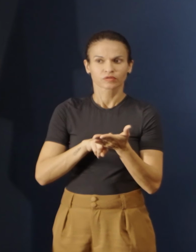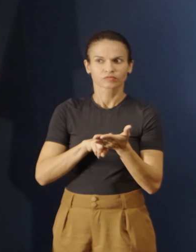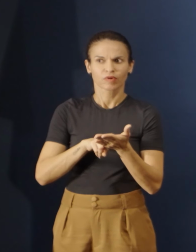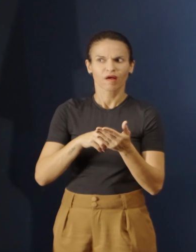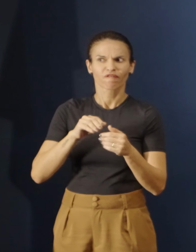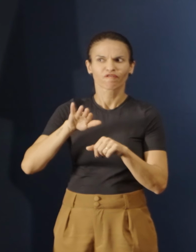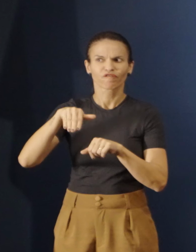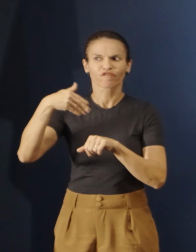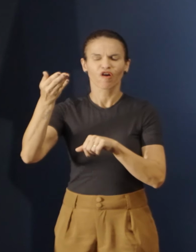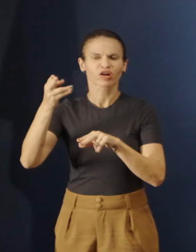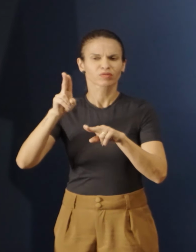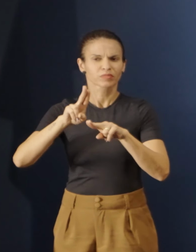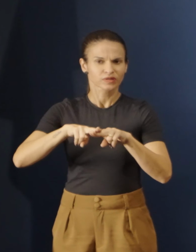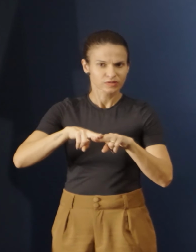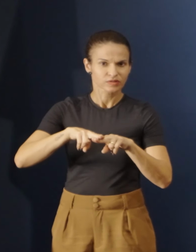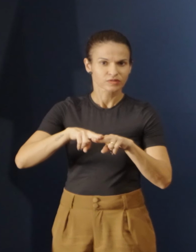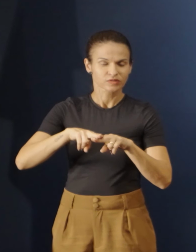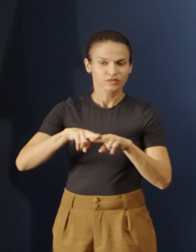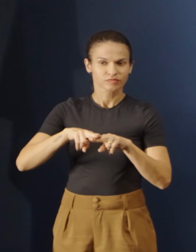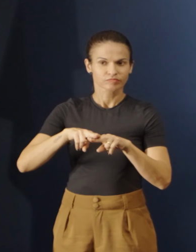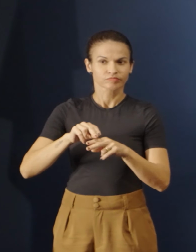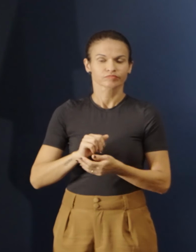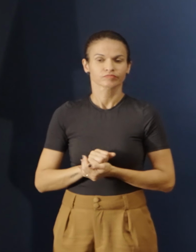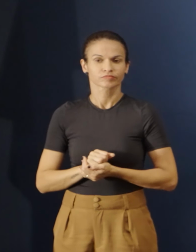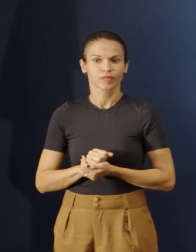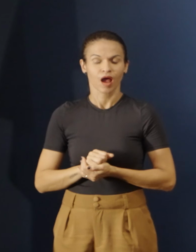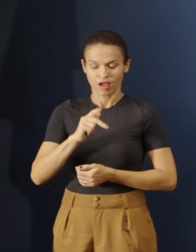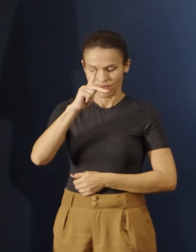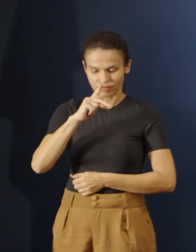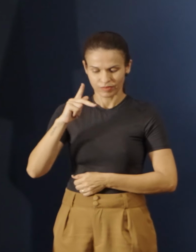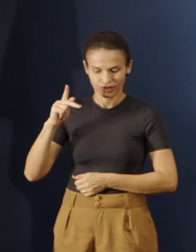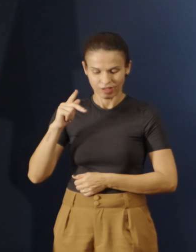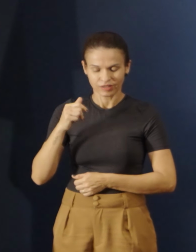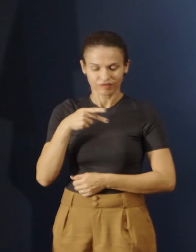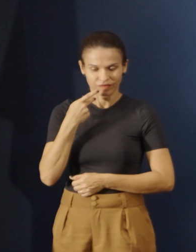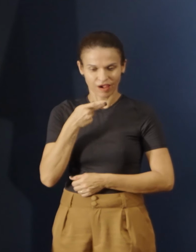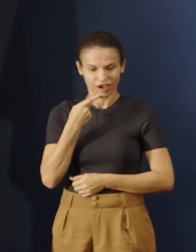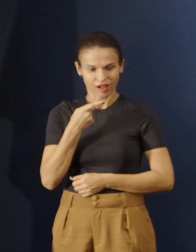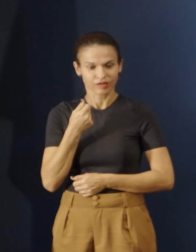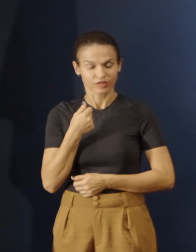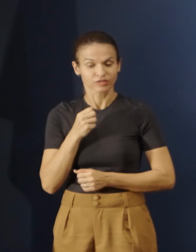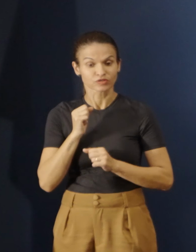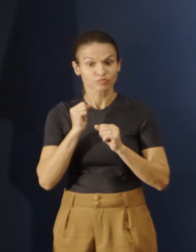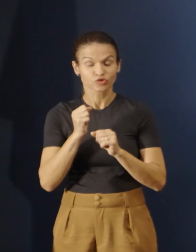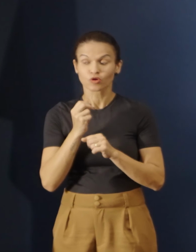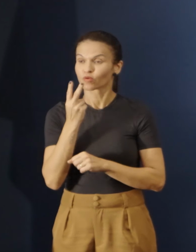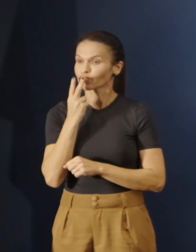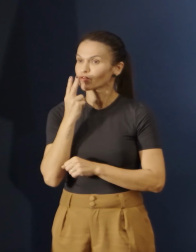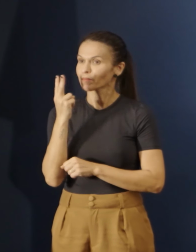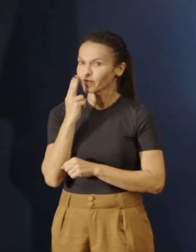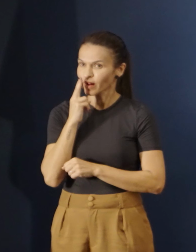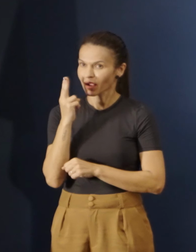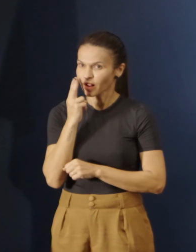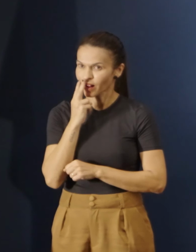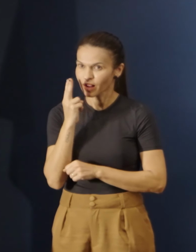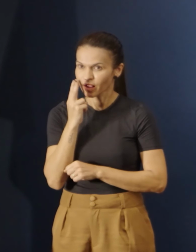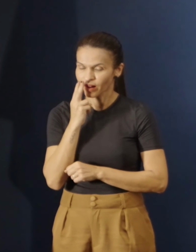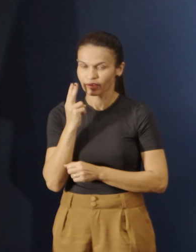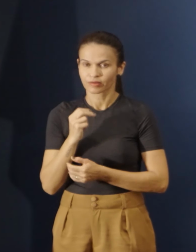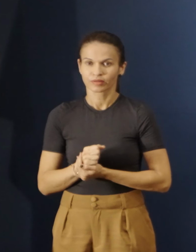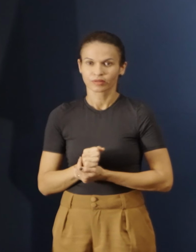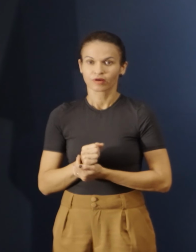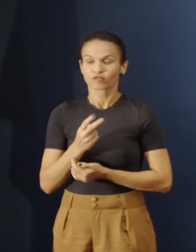presídio Tiradentes? O Frei Beto, ele, aí no depoimento que ele me fez, né, eles podiam fumar, né? Então, quem